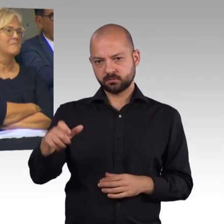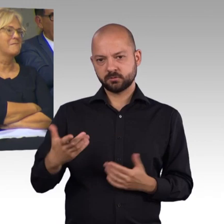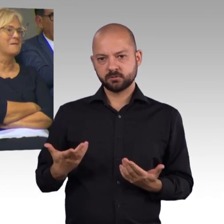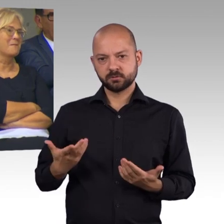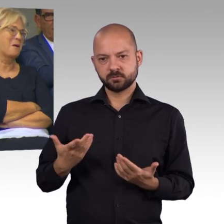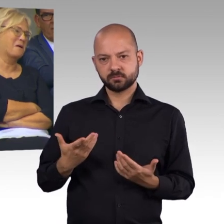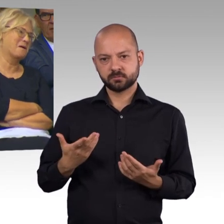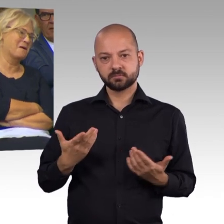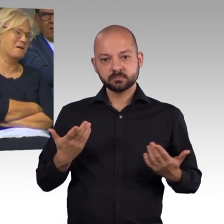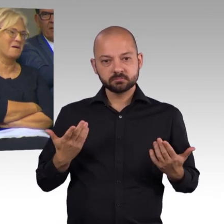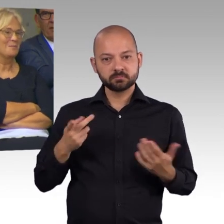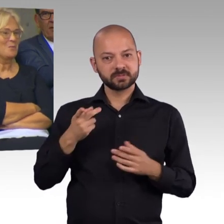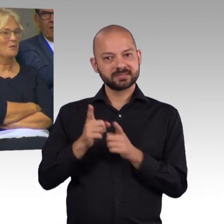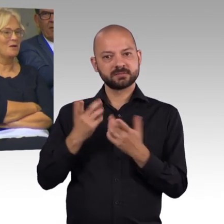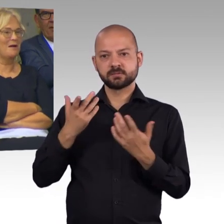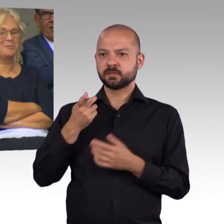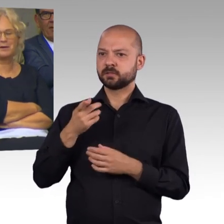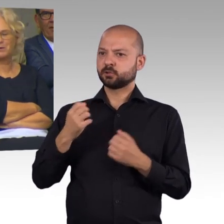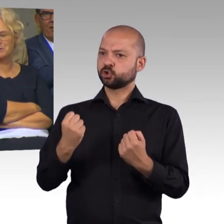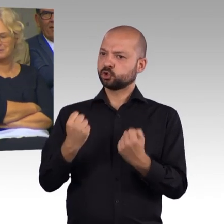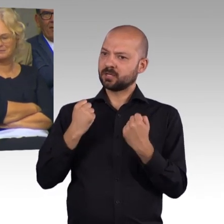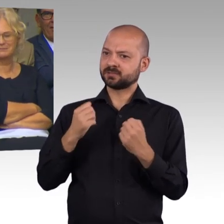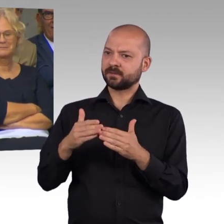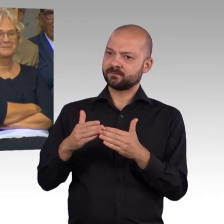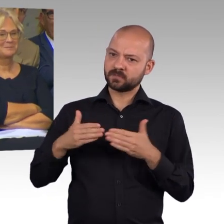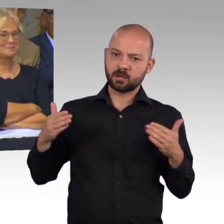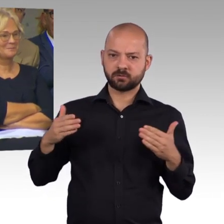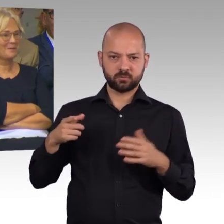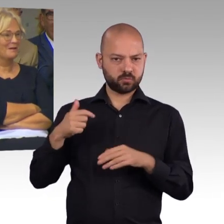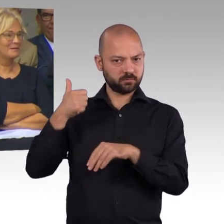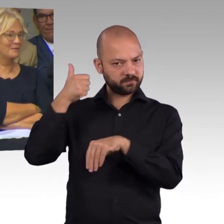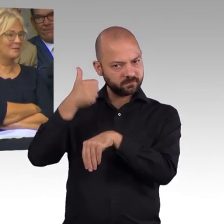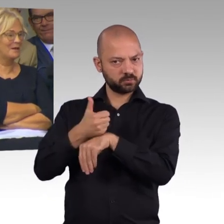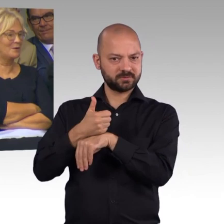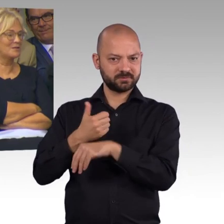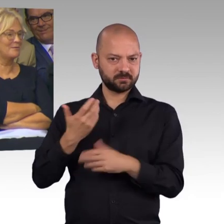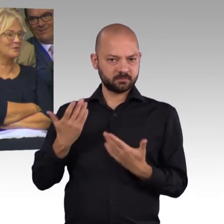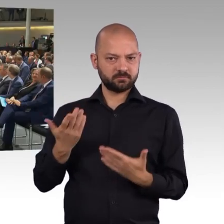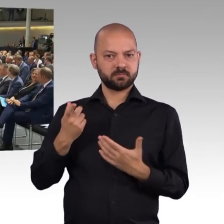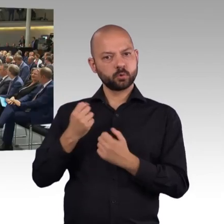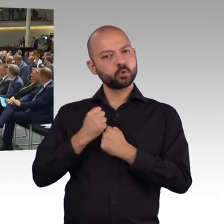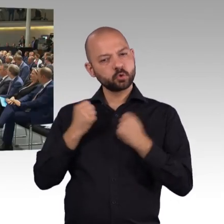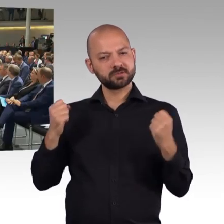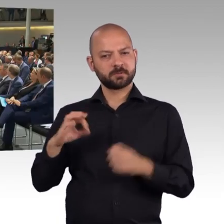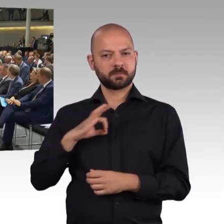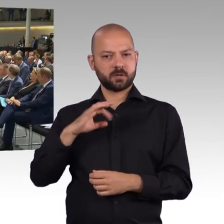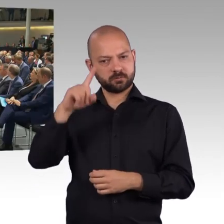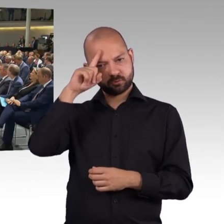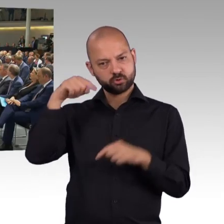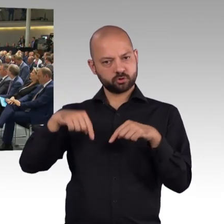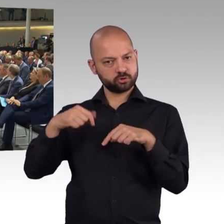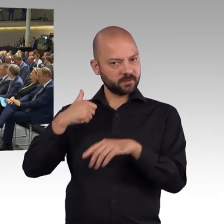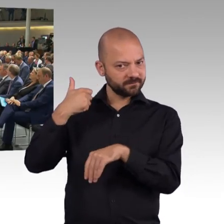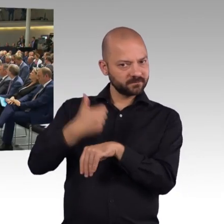Amt zu übernehmen. Wir sind Annegret Kramp-Karrenbauer dankbar, dass sie das Amt der